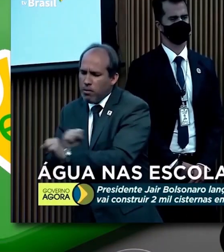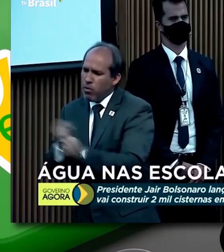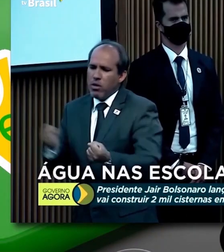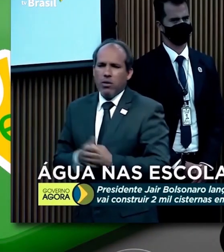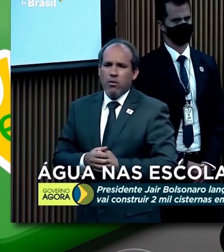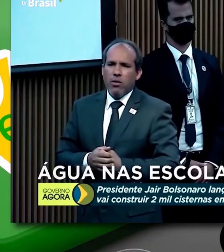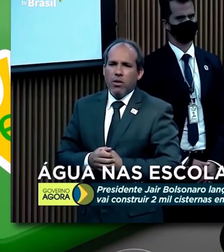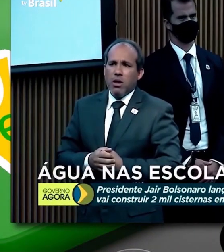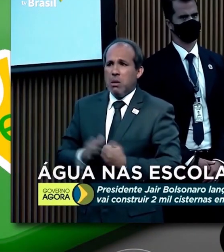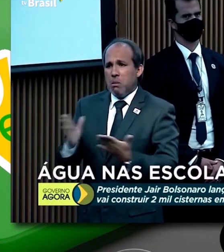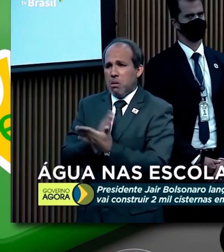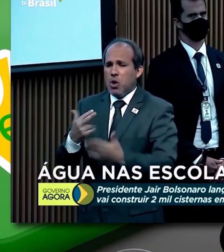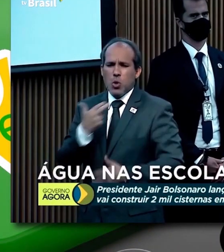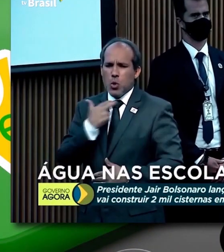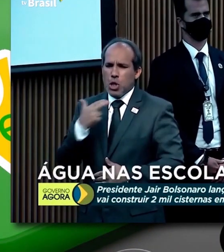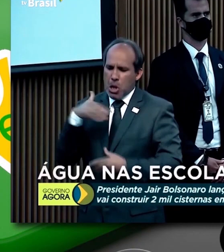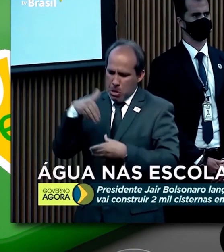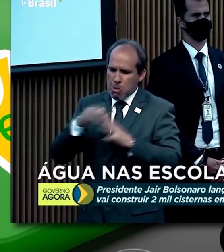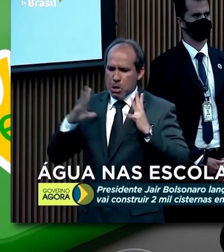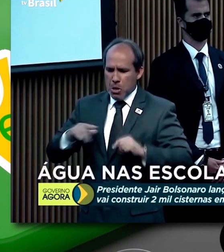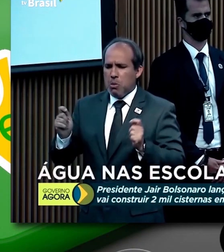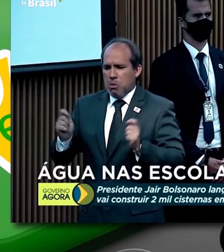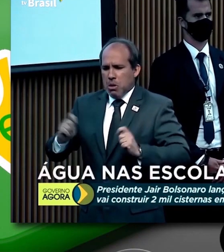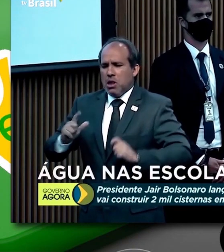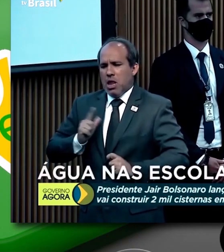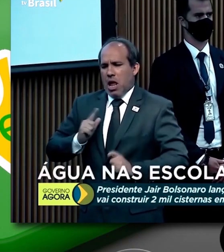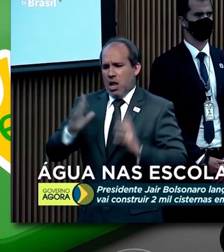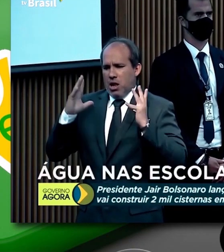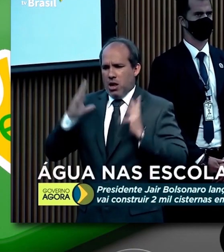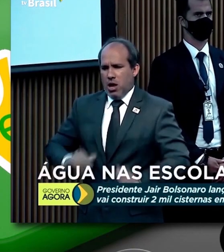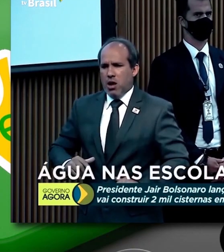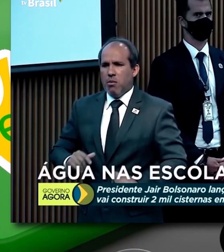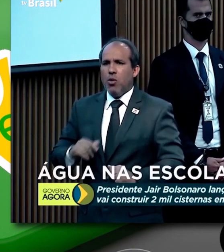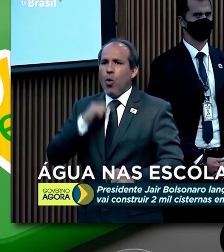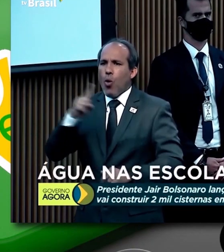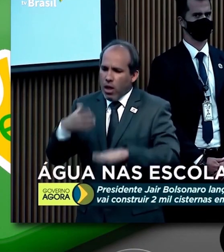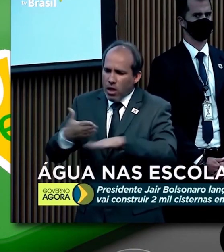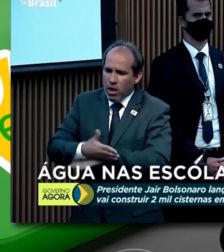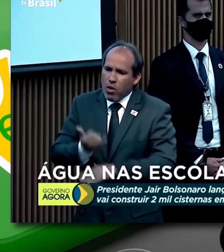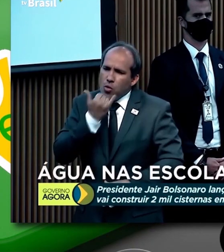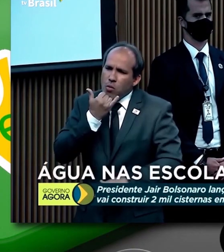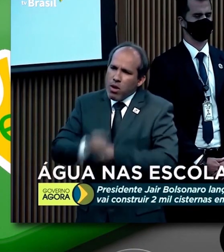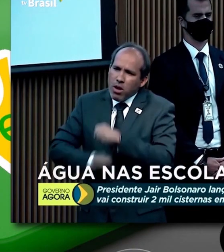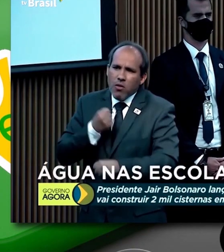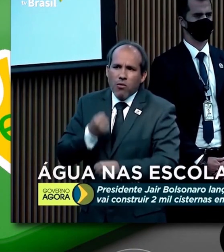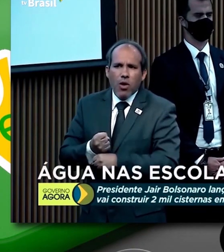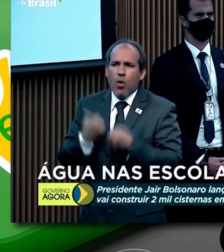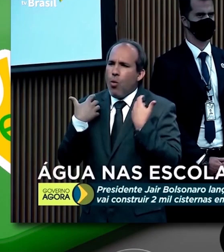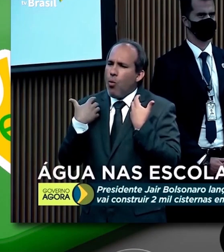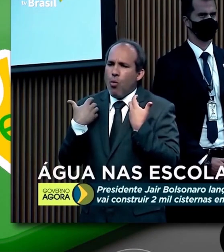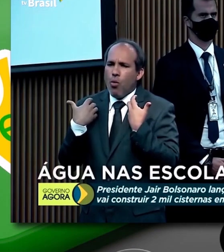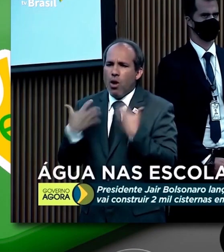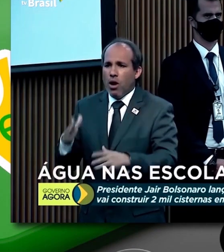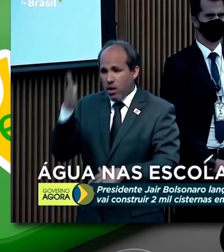nós queremos uma fácil de que vem ou uma eleição marcada por suspensão a quem perder a